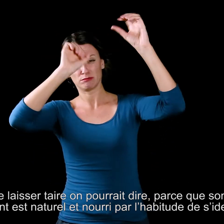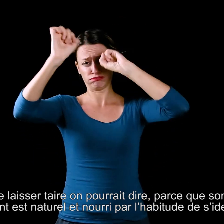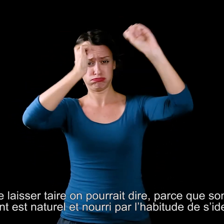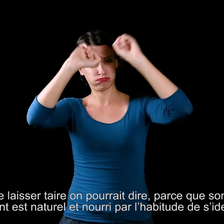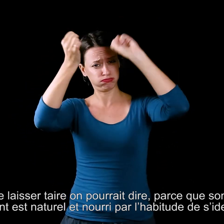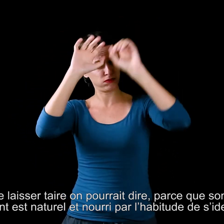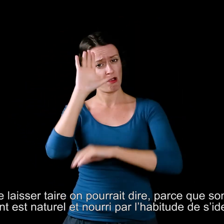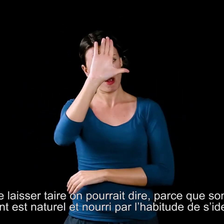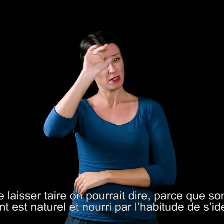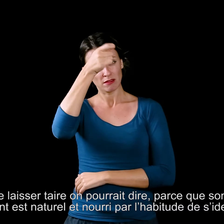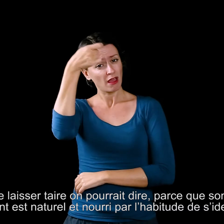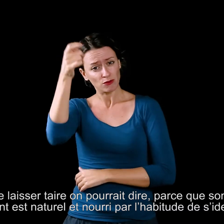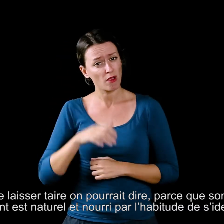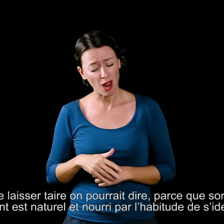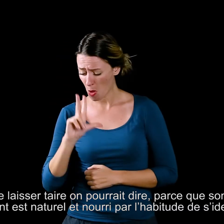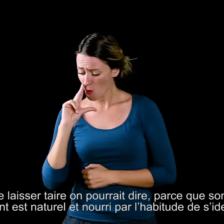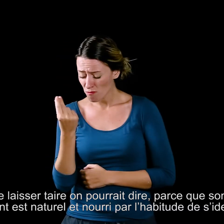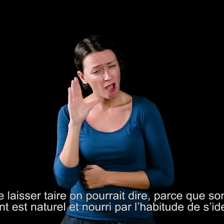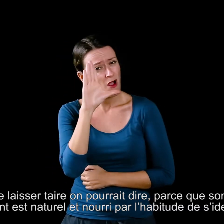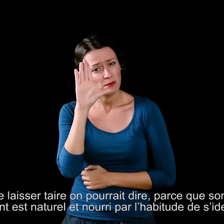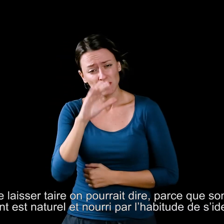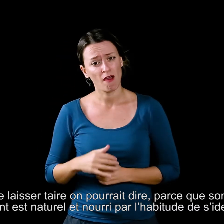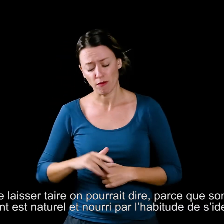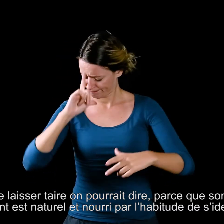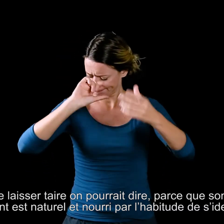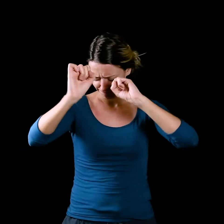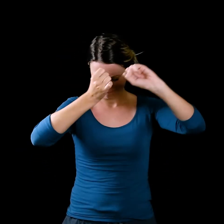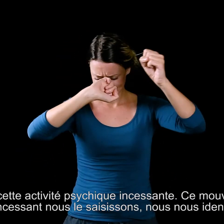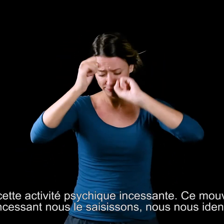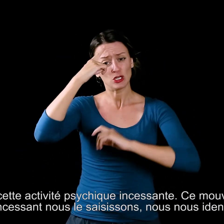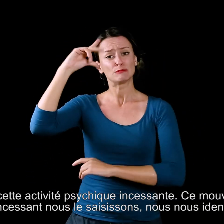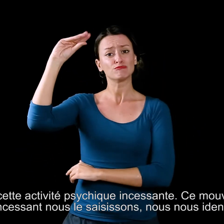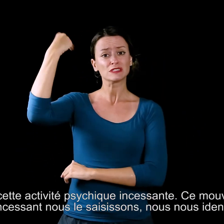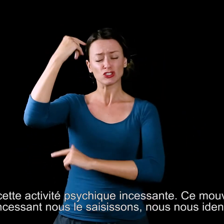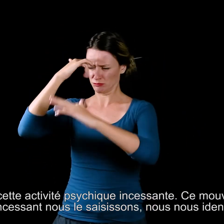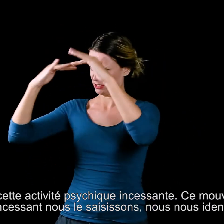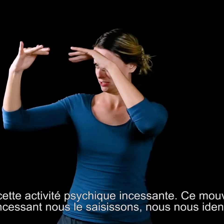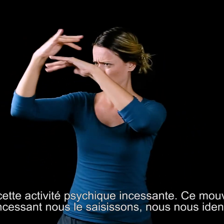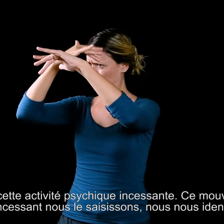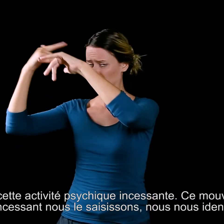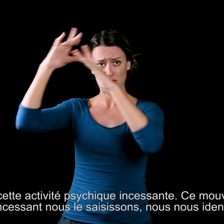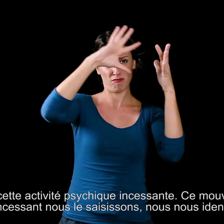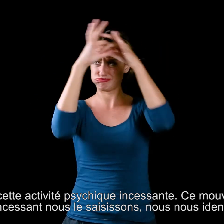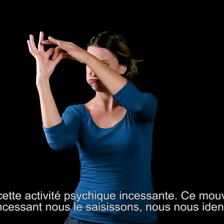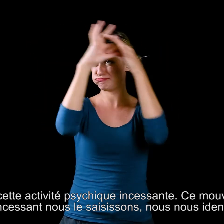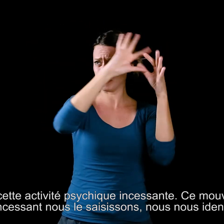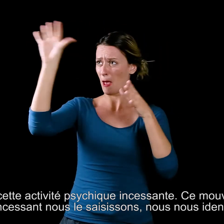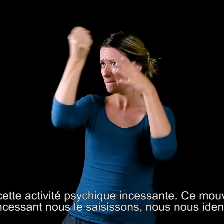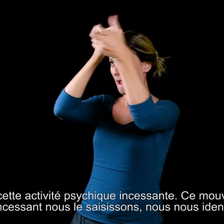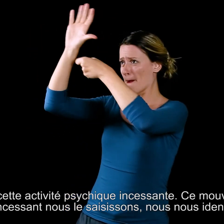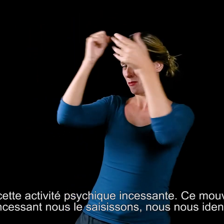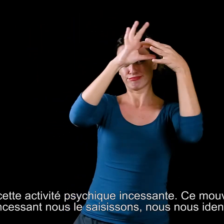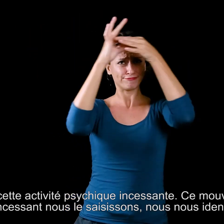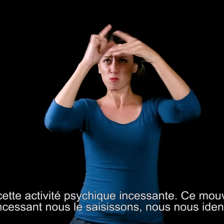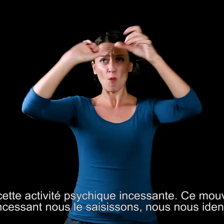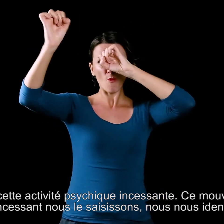naturel, et nourri par l'habitude de s'identifier, de saisir cette activité psychique incessante. Ce